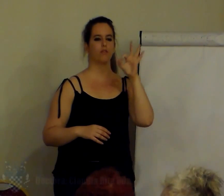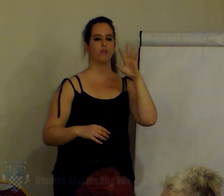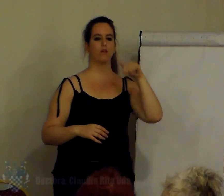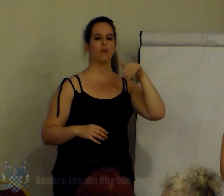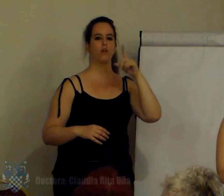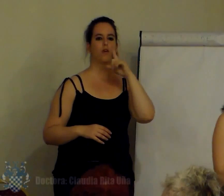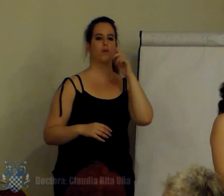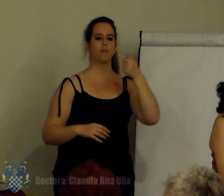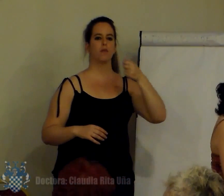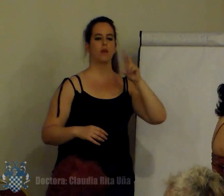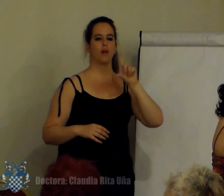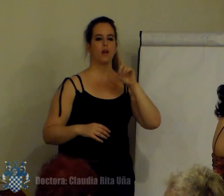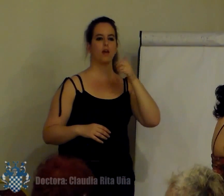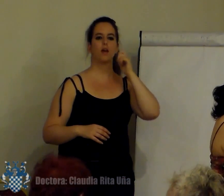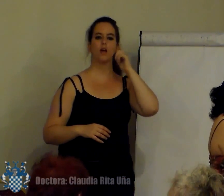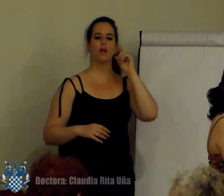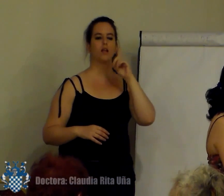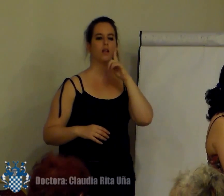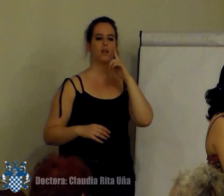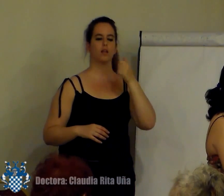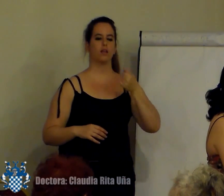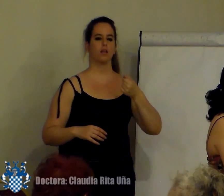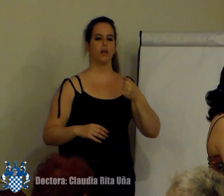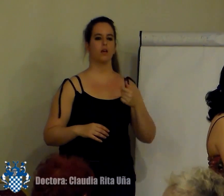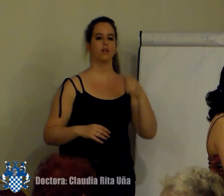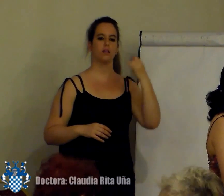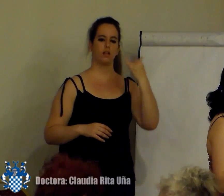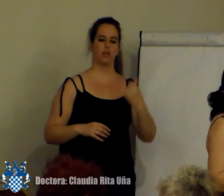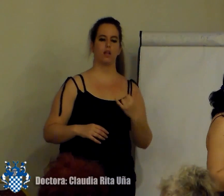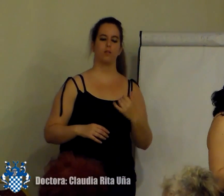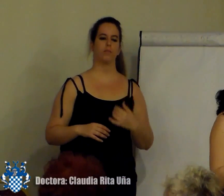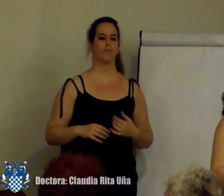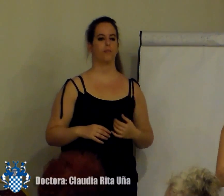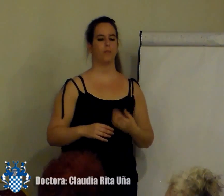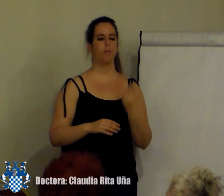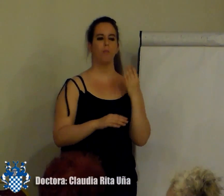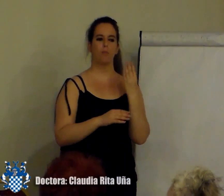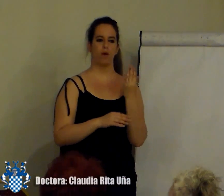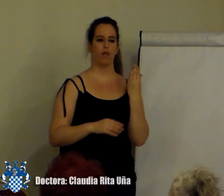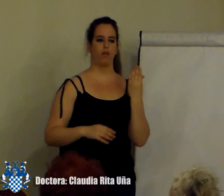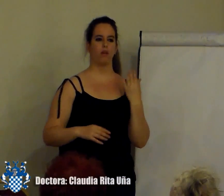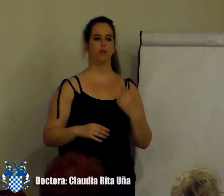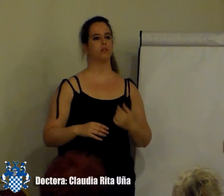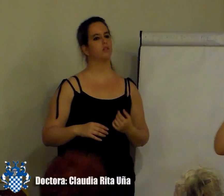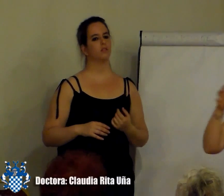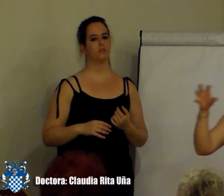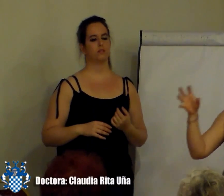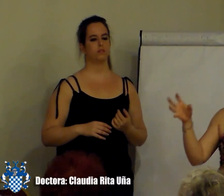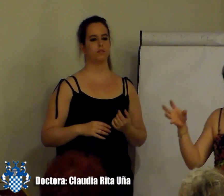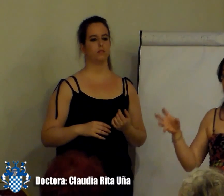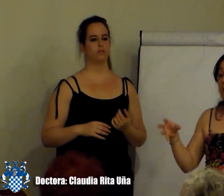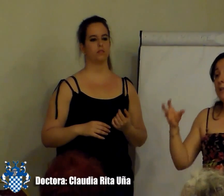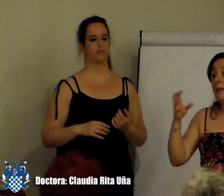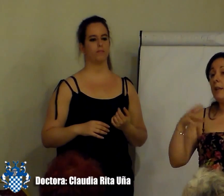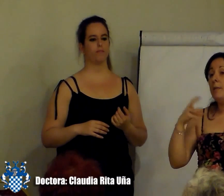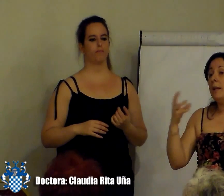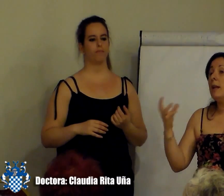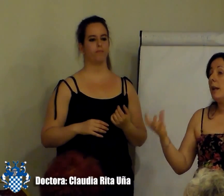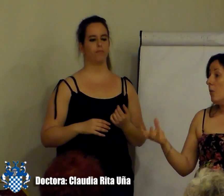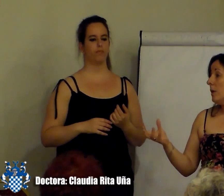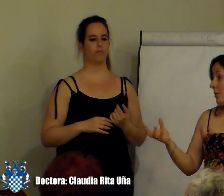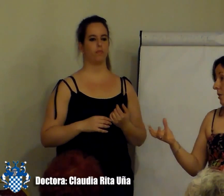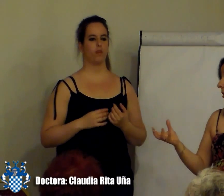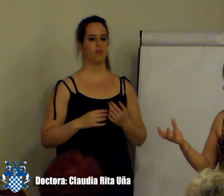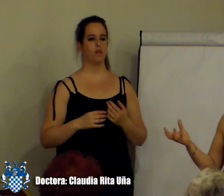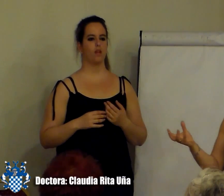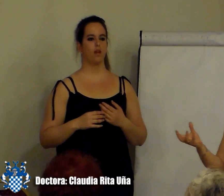con fibromialgia ya diagnosticada, ¿sí? Y hay polimorfismos en los genes que están relacionados con todos los neurotransmisores que